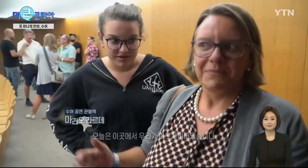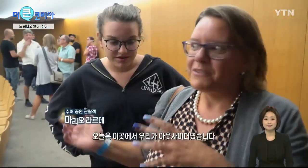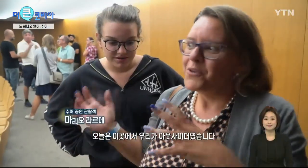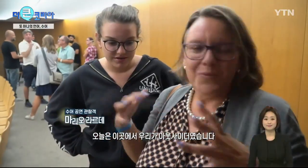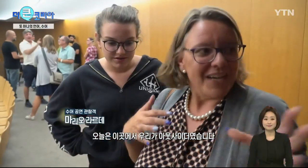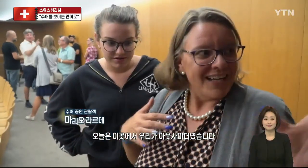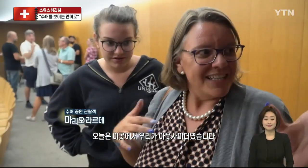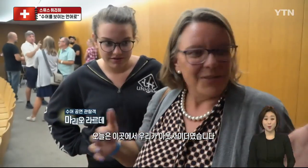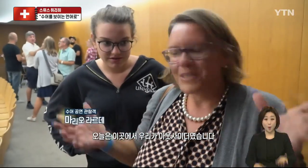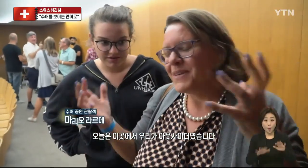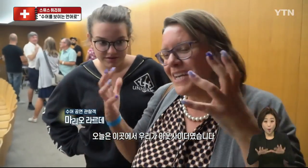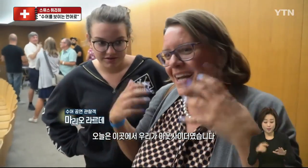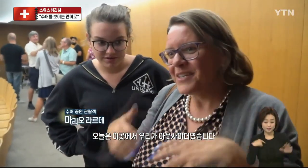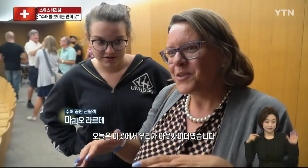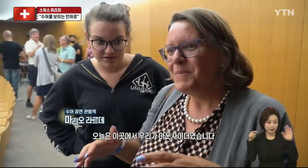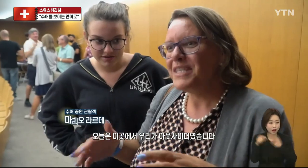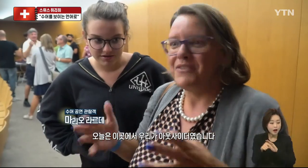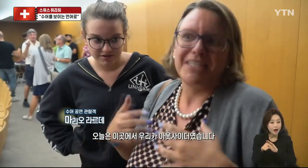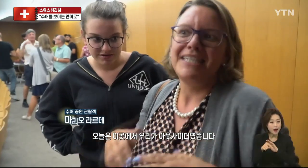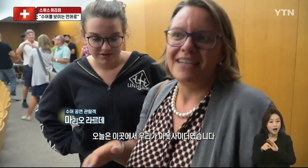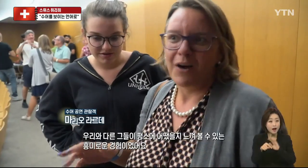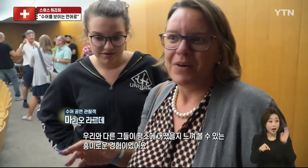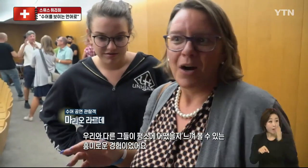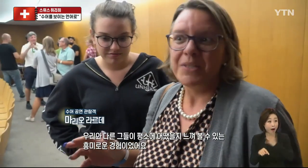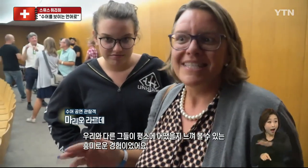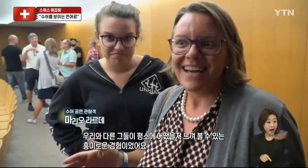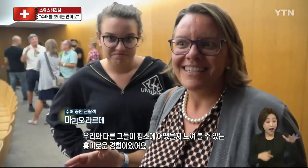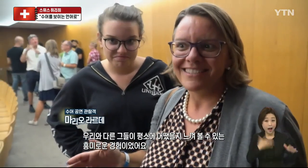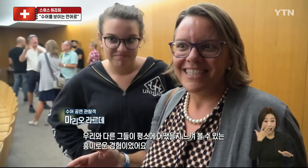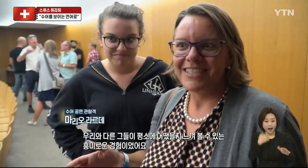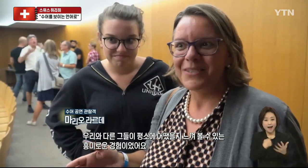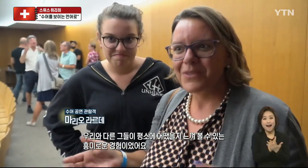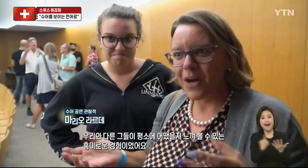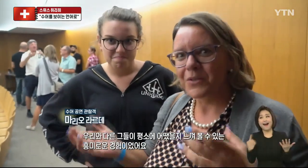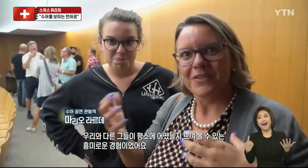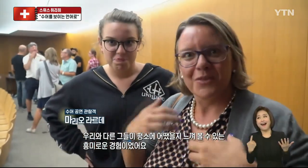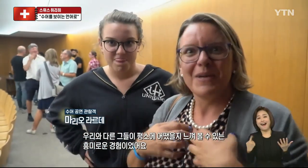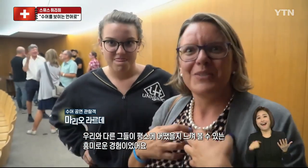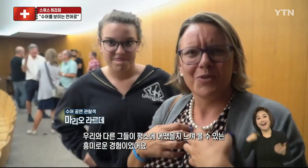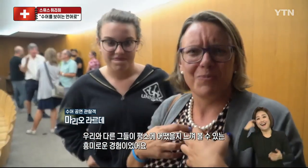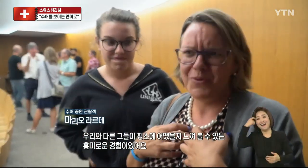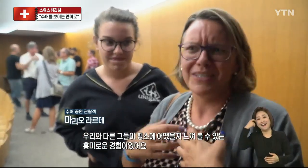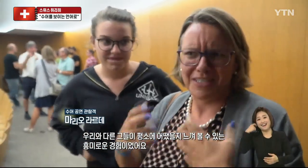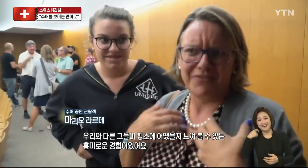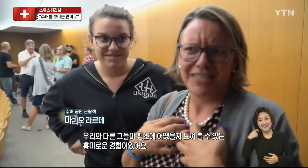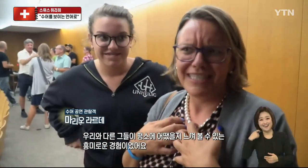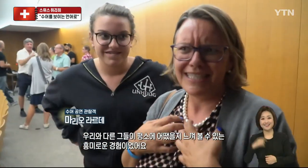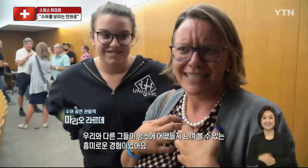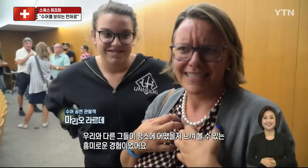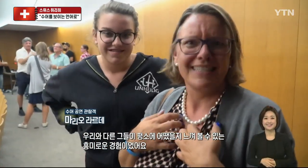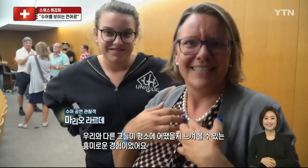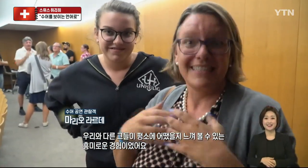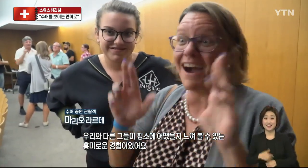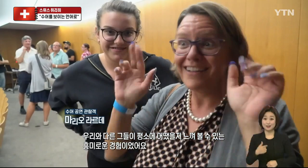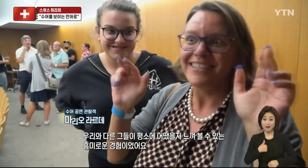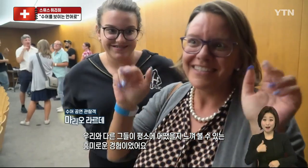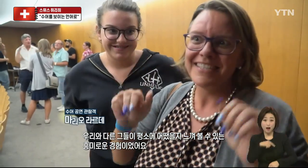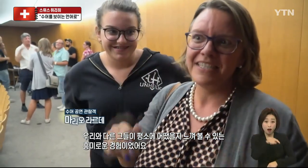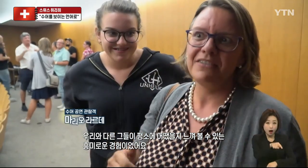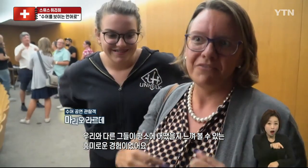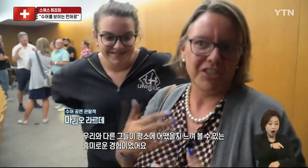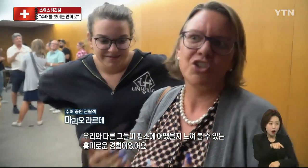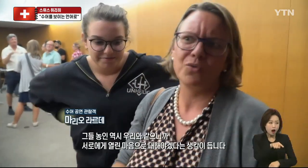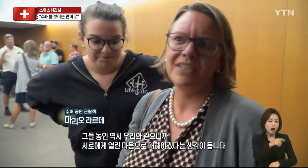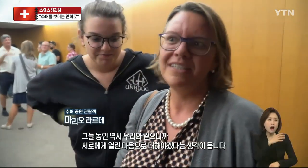Ja, also es war für uns alle jetzt, als wir hierher gekommen sind, wir sind die Außenseiter jetzt. Und auch so mal zu spüren, dass wir jetzt die